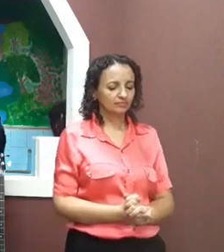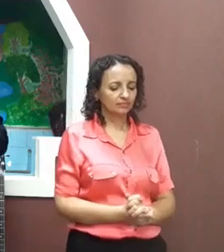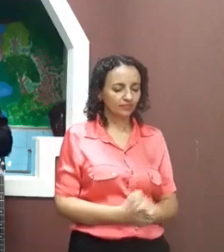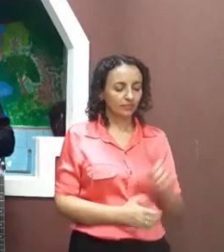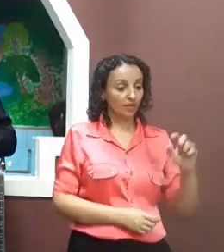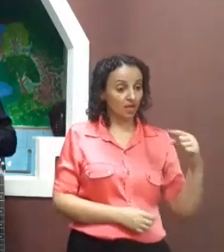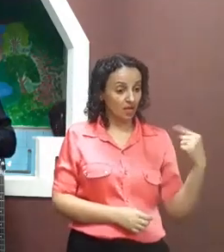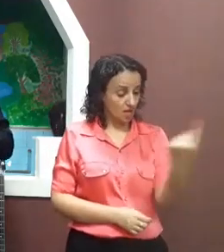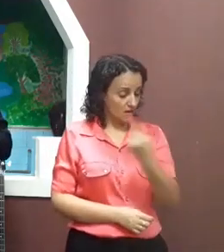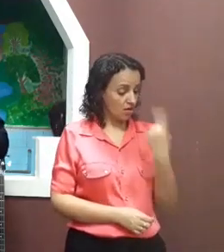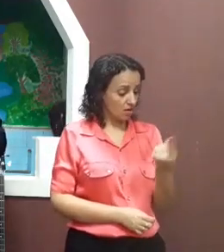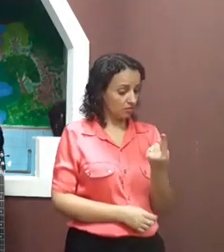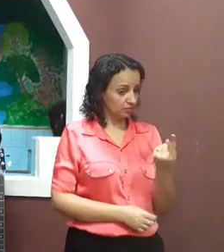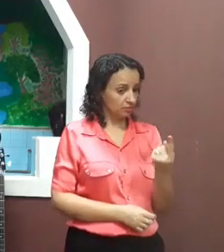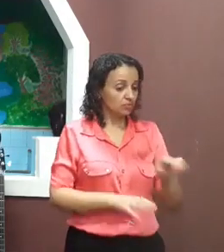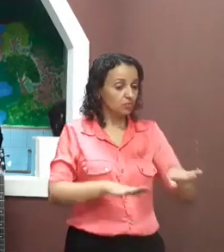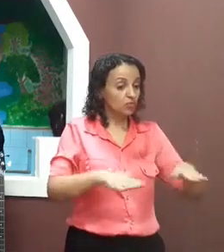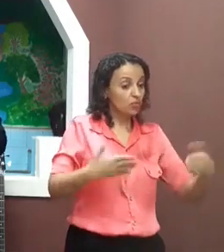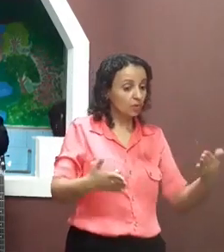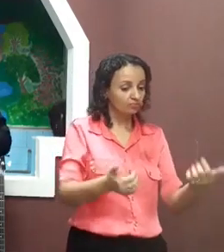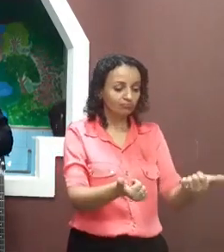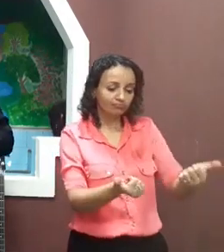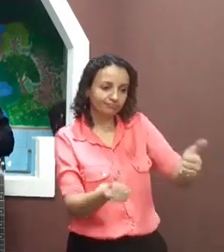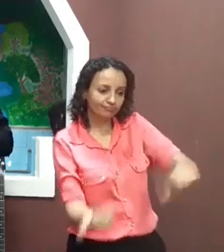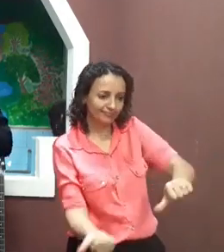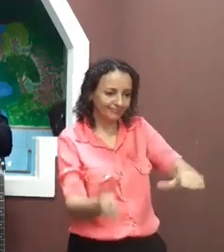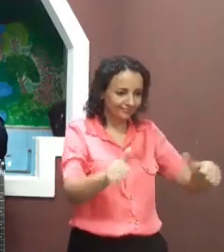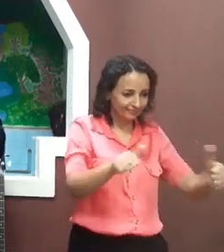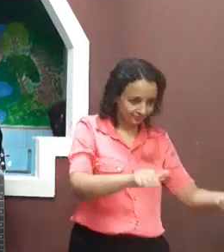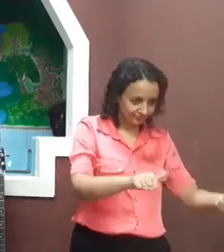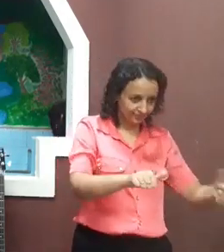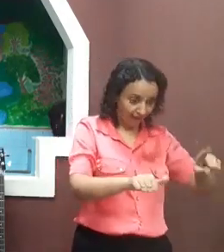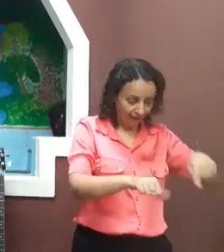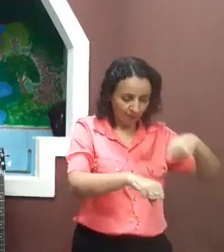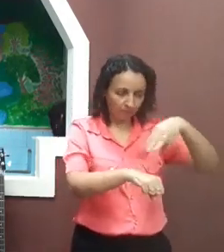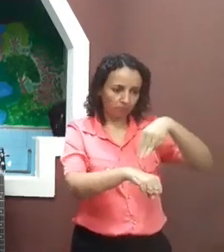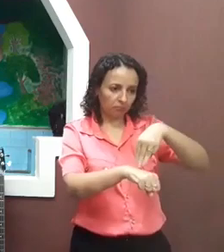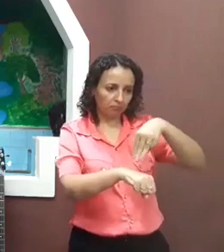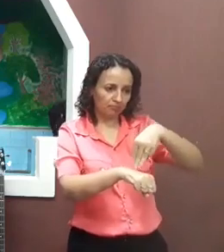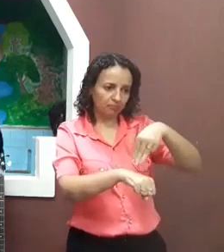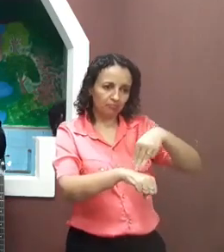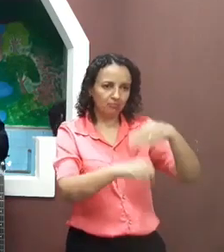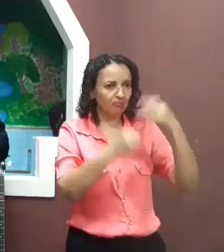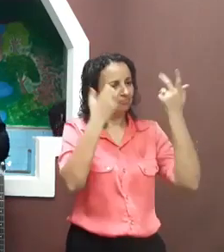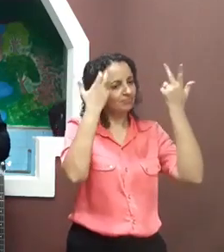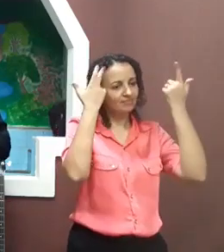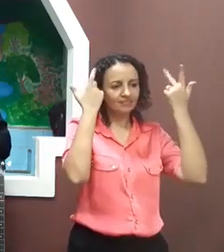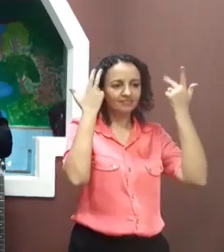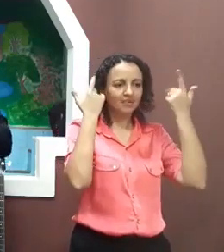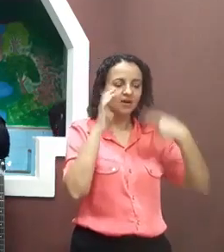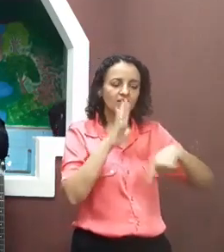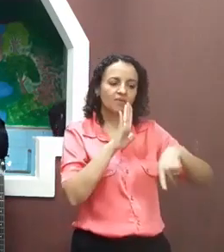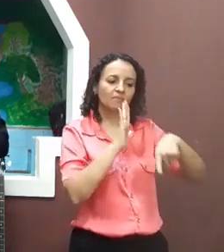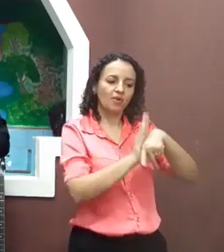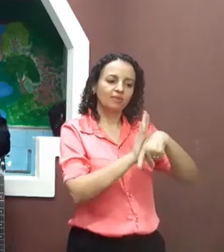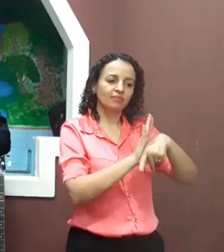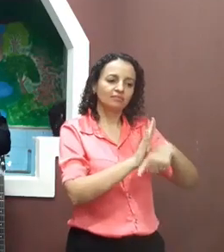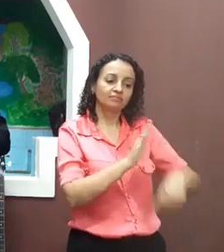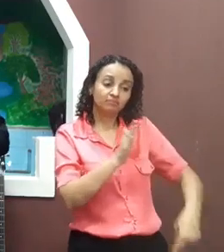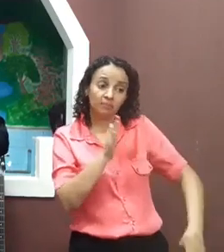Tornar-se membro de uma igreja local é o passo que vem naturalmente a